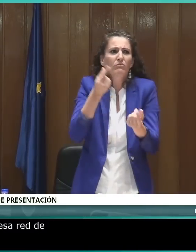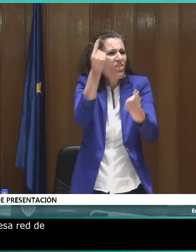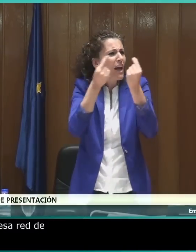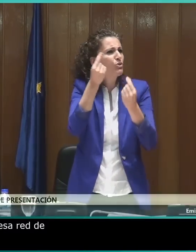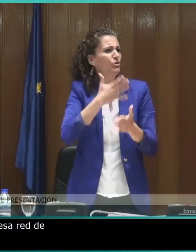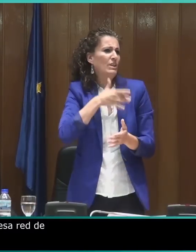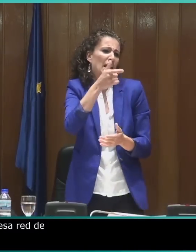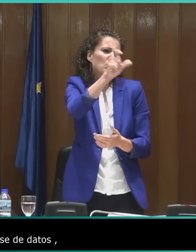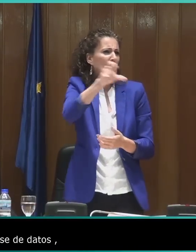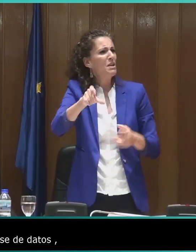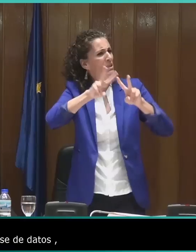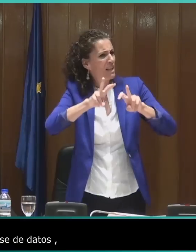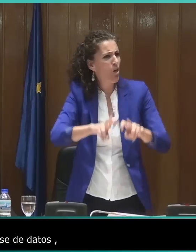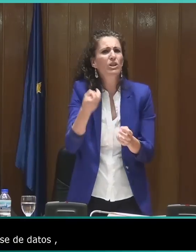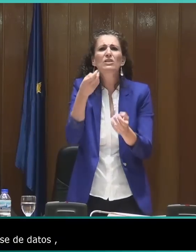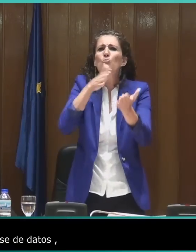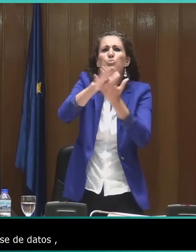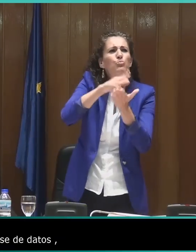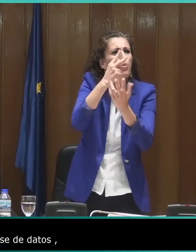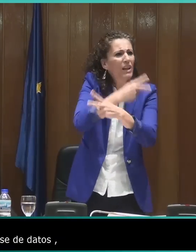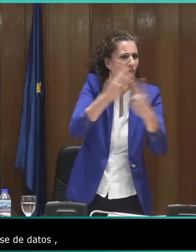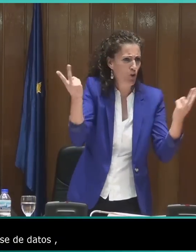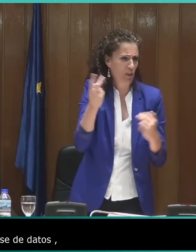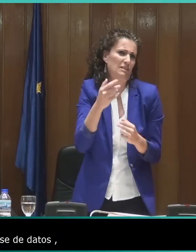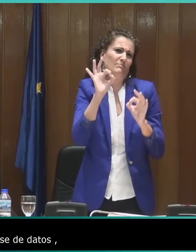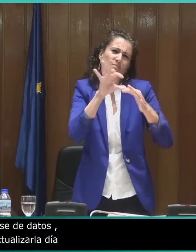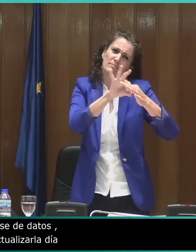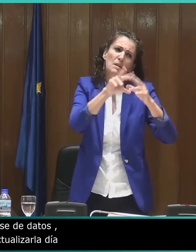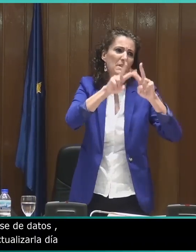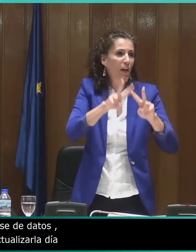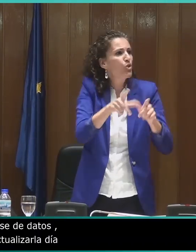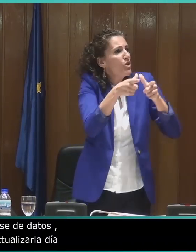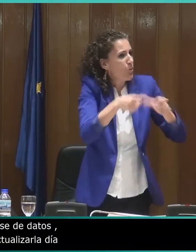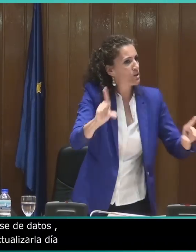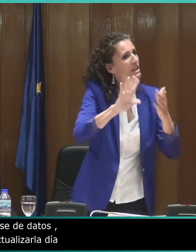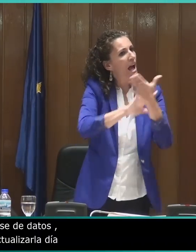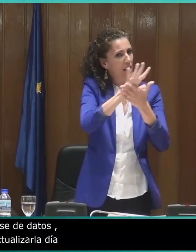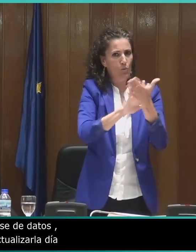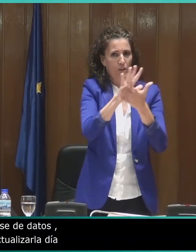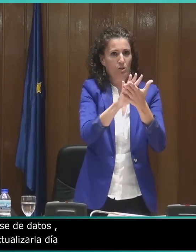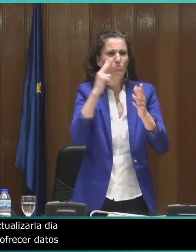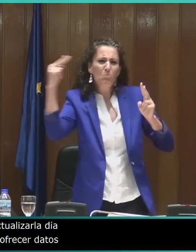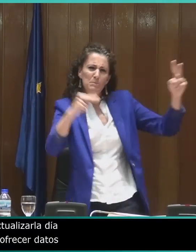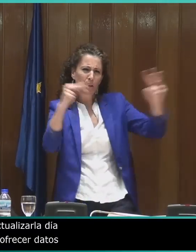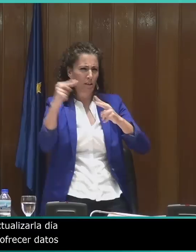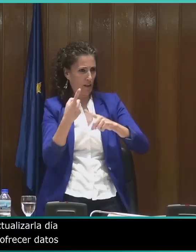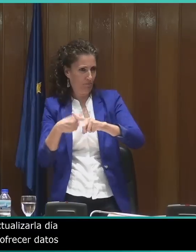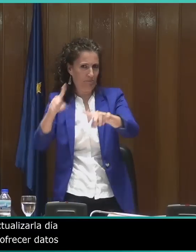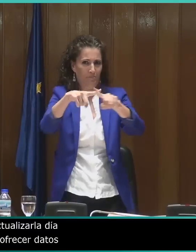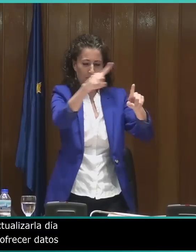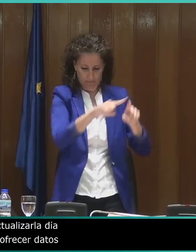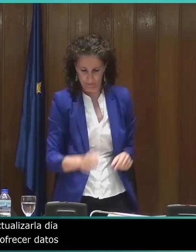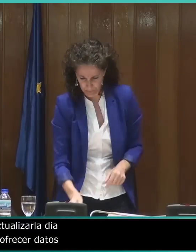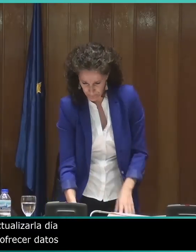datos de centro de investigación de sus profesionales, así como de las investigaciones y publicaciones que se están llevando a cabo, siempre relacionadas con investigaciones